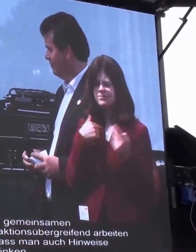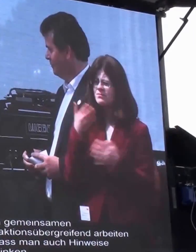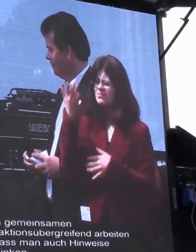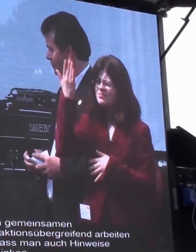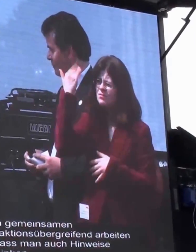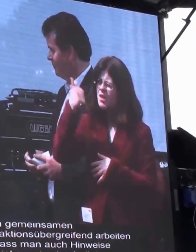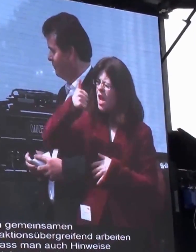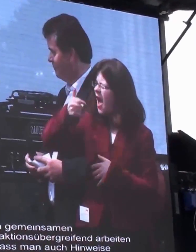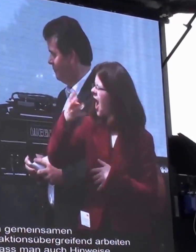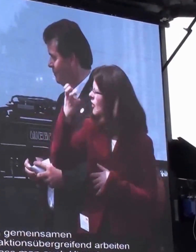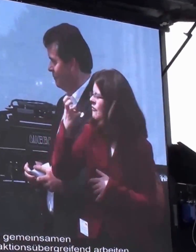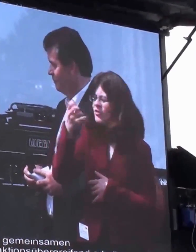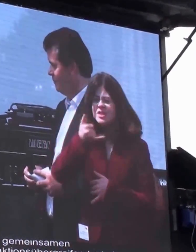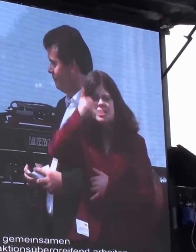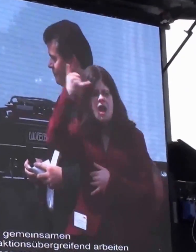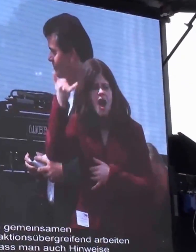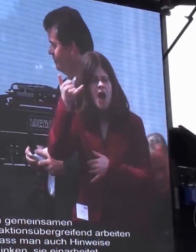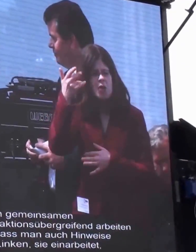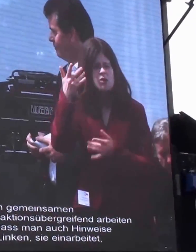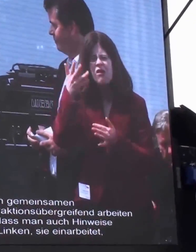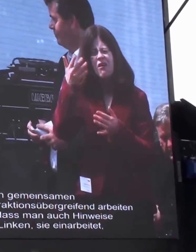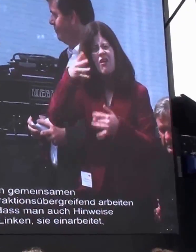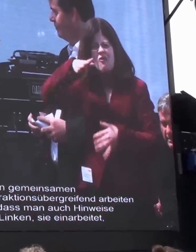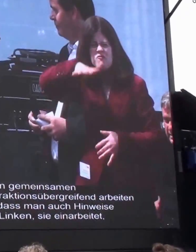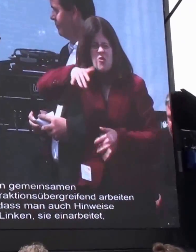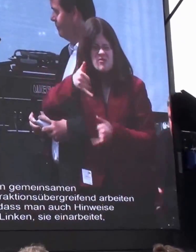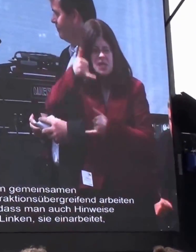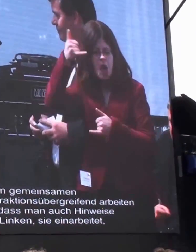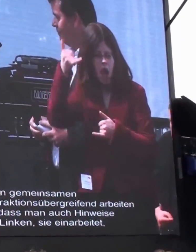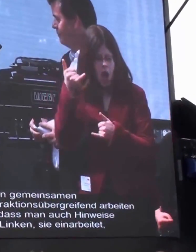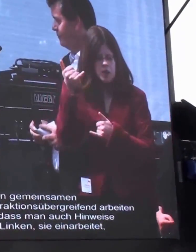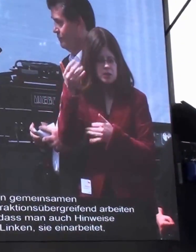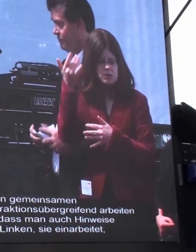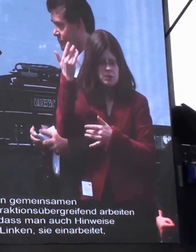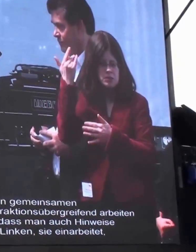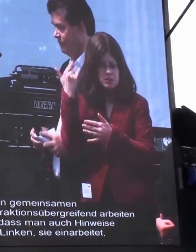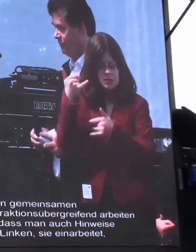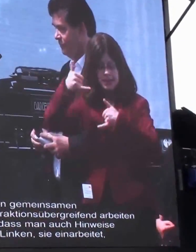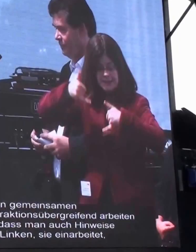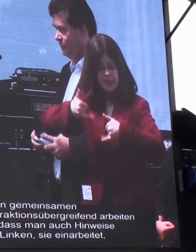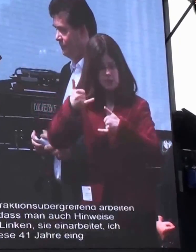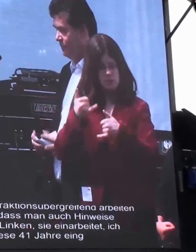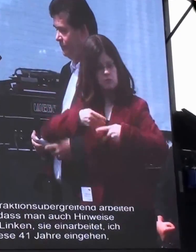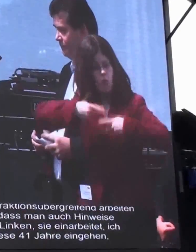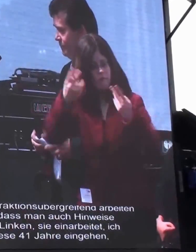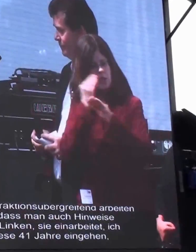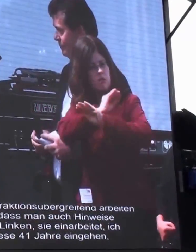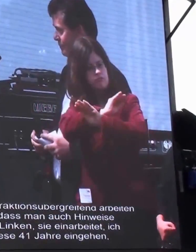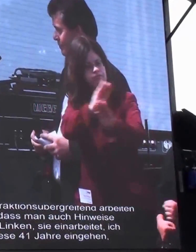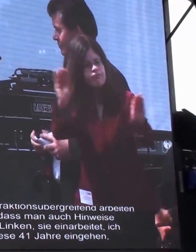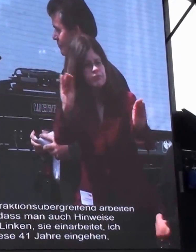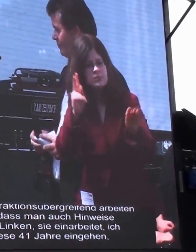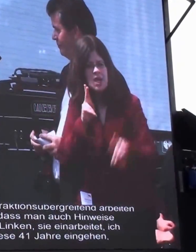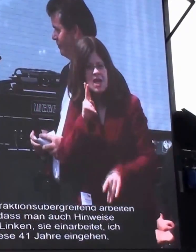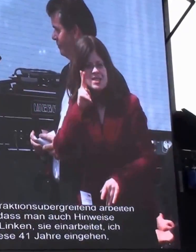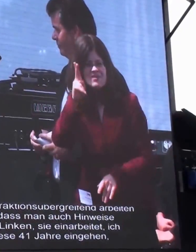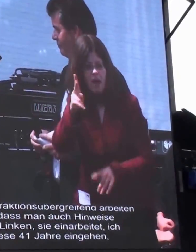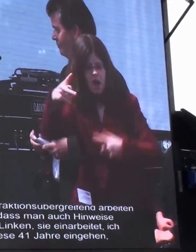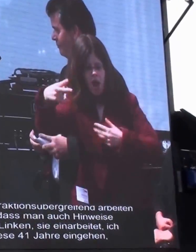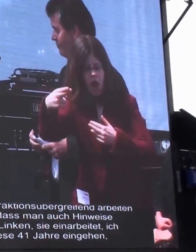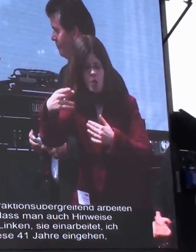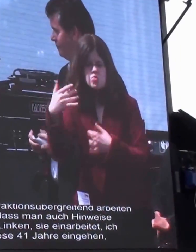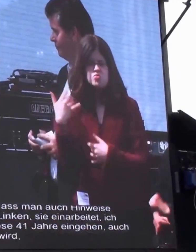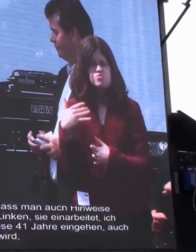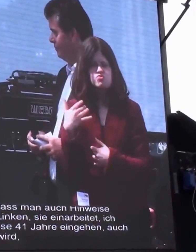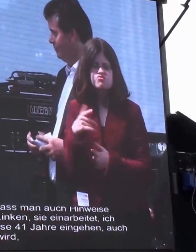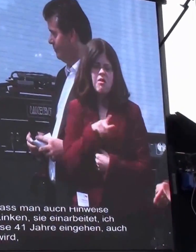41 Jahre oder auf 15 Jahre schon eingehen. Ich finde halt auch, wenn es jetzt angekündigt wird, dass man in 2 Jahren, ich finde auch 2 Jahre, eine ewig